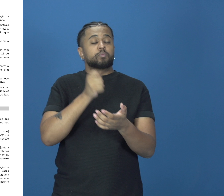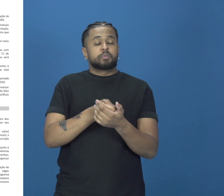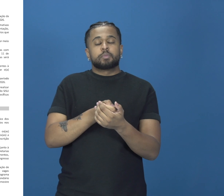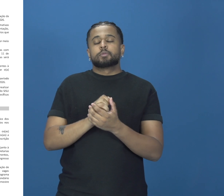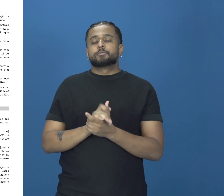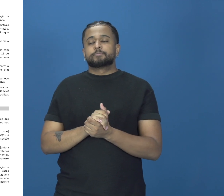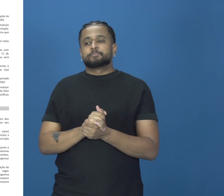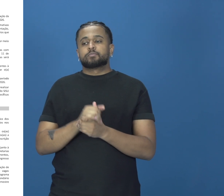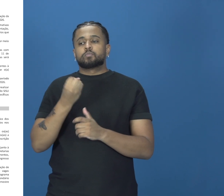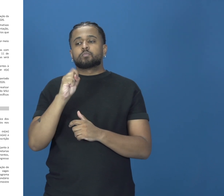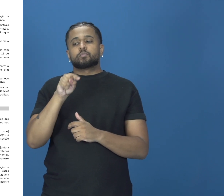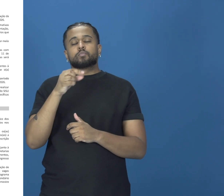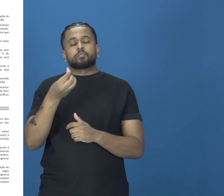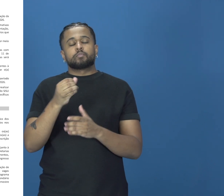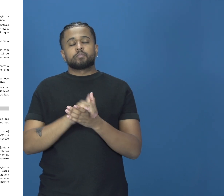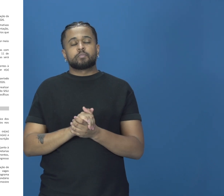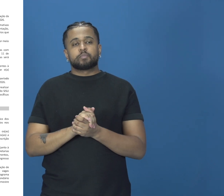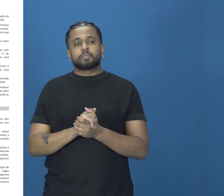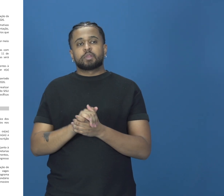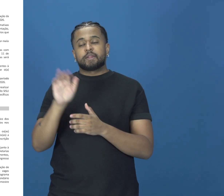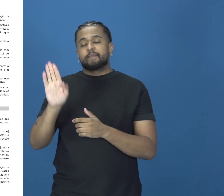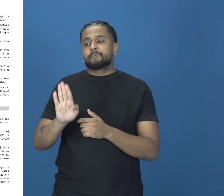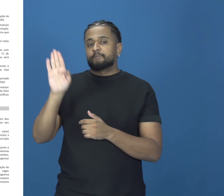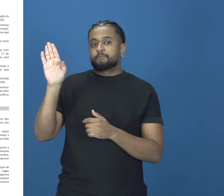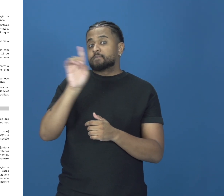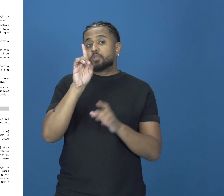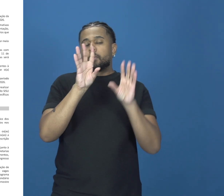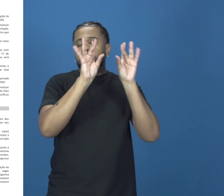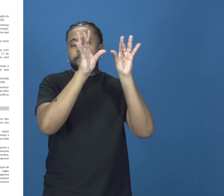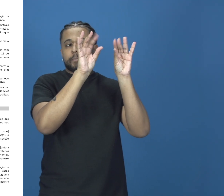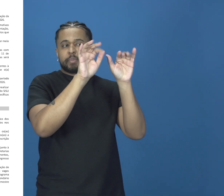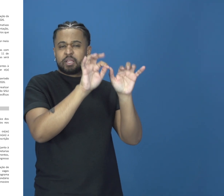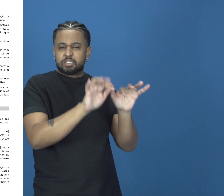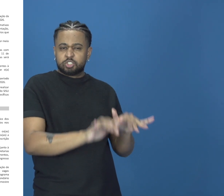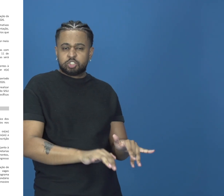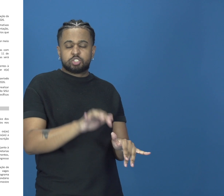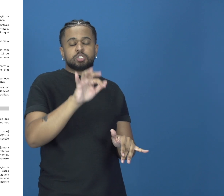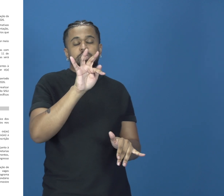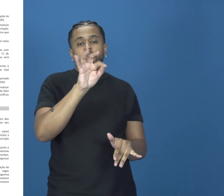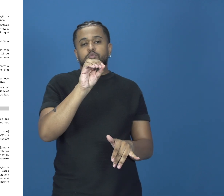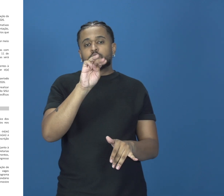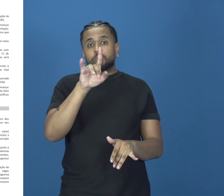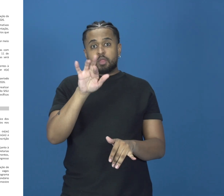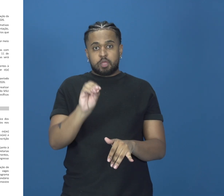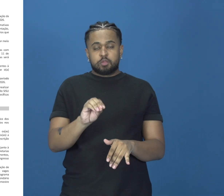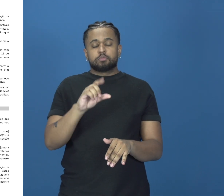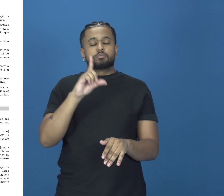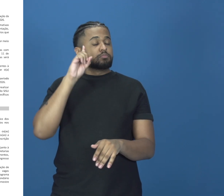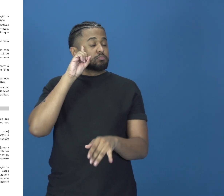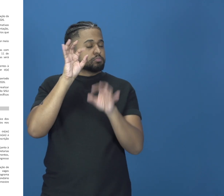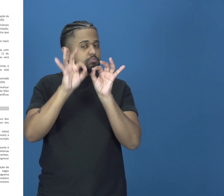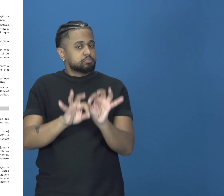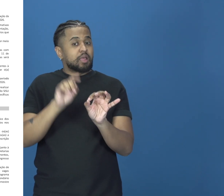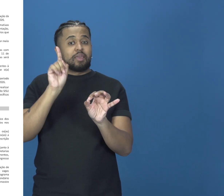cumprimento. 8.6. O candidato que não preencher o formulário de pré-cadastro no período